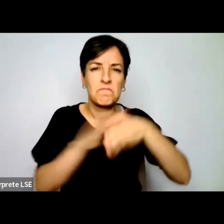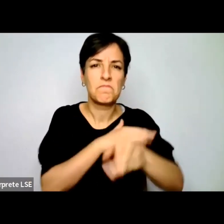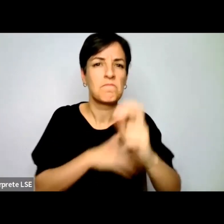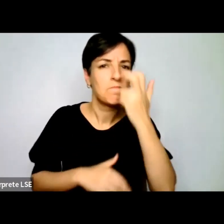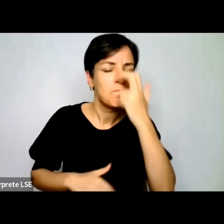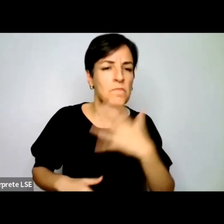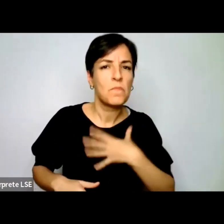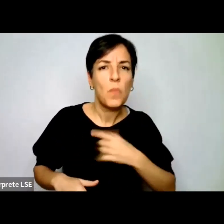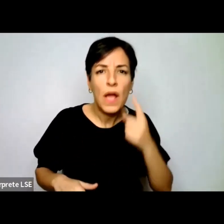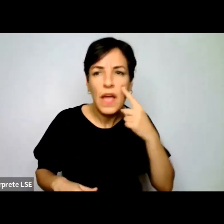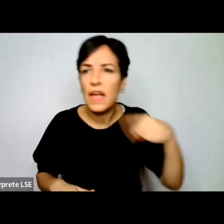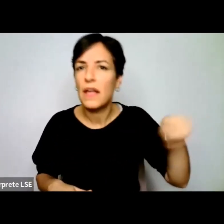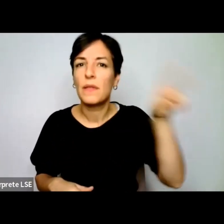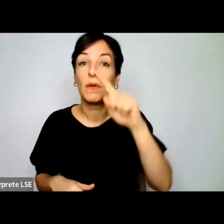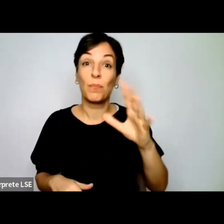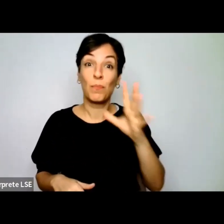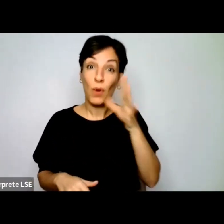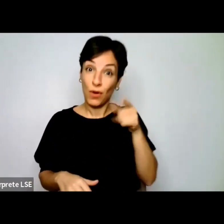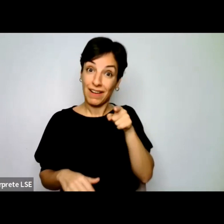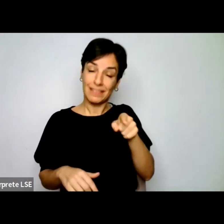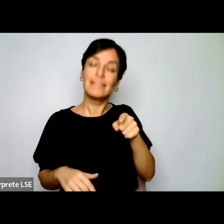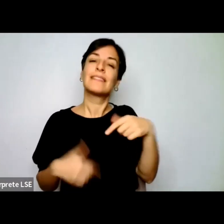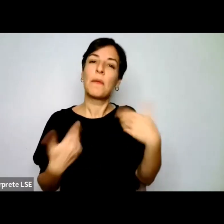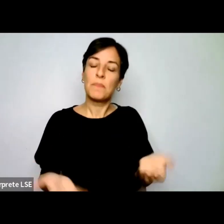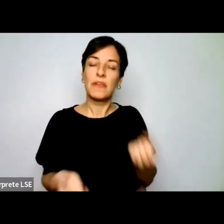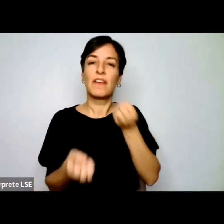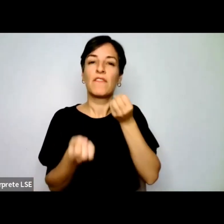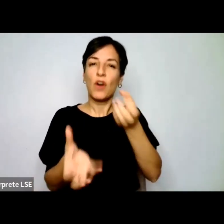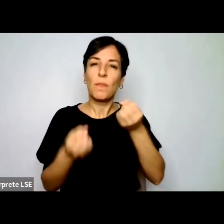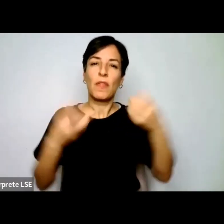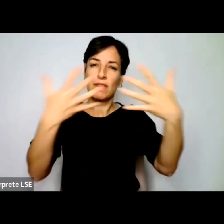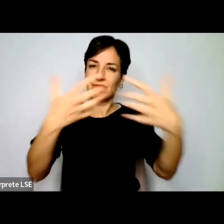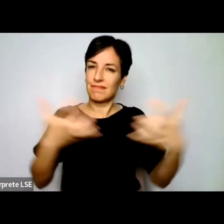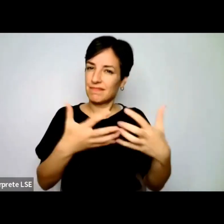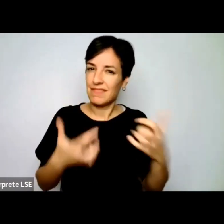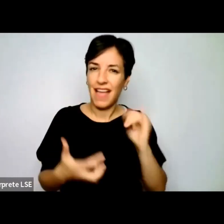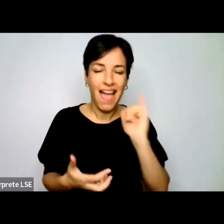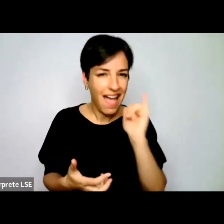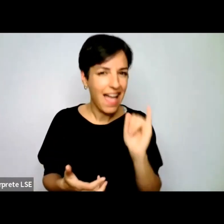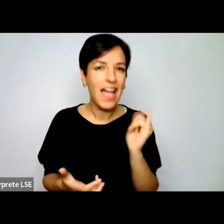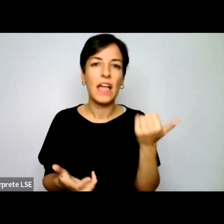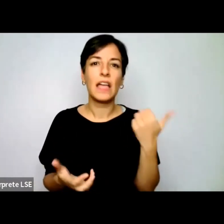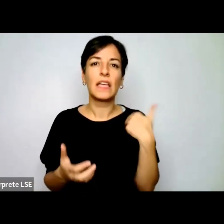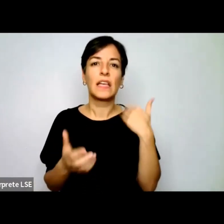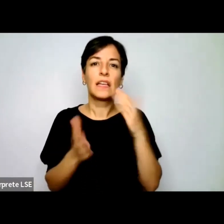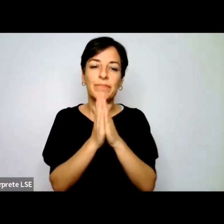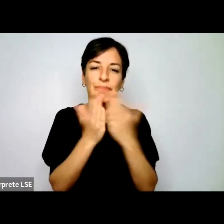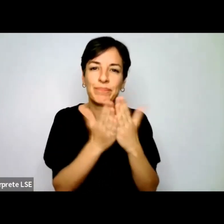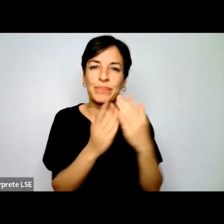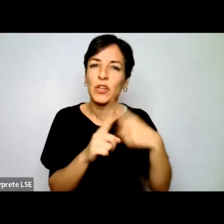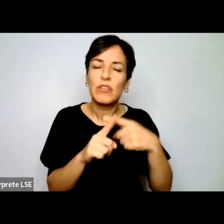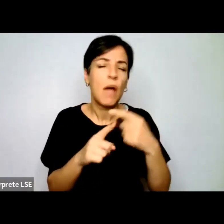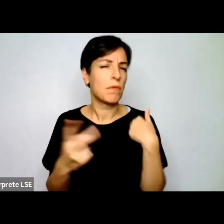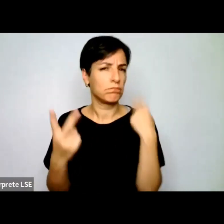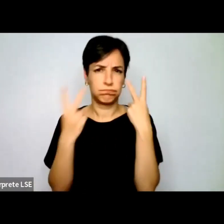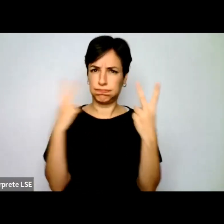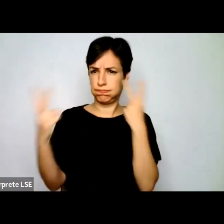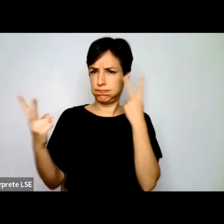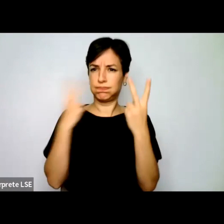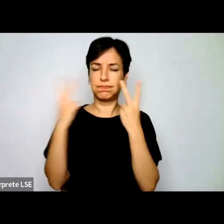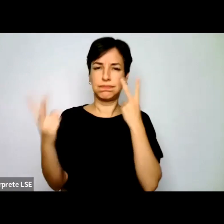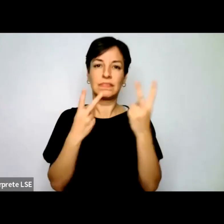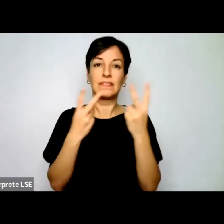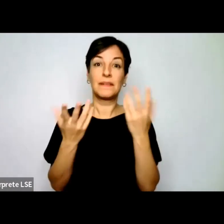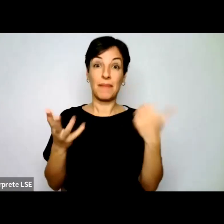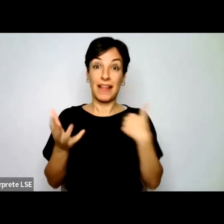ahí también vais a poder tener toda la información por escrito, tenéis folletitos y demás muy visuales para que